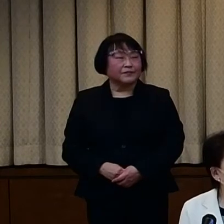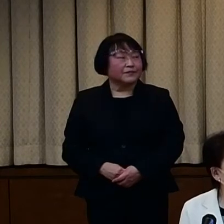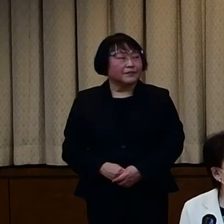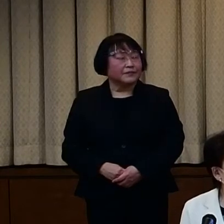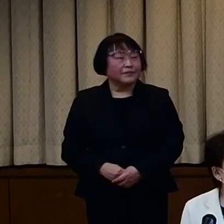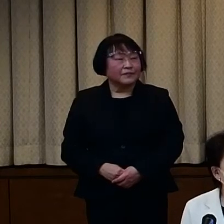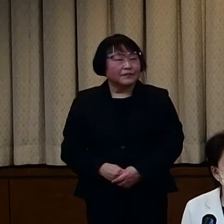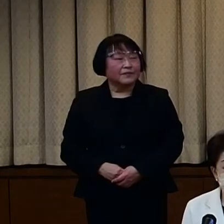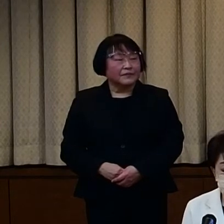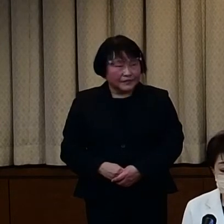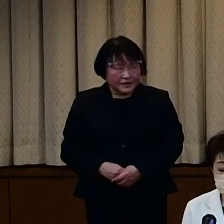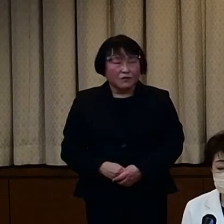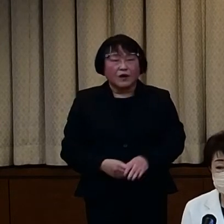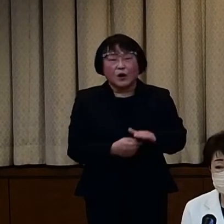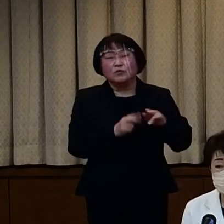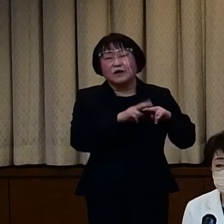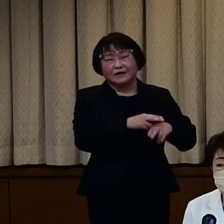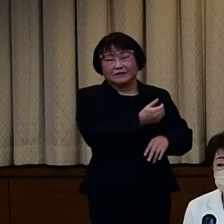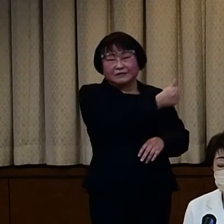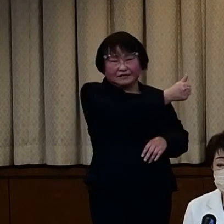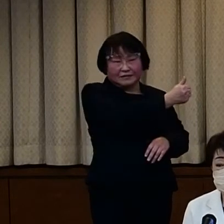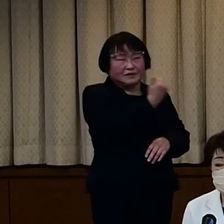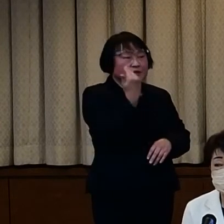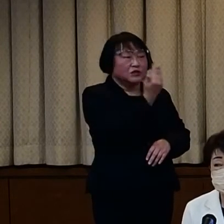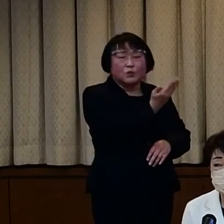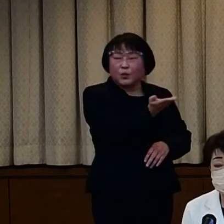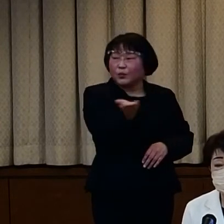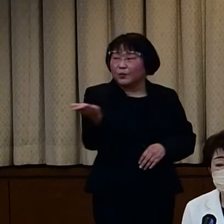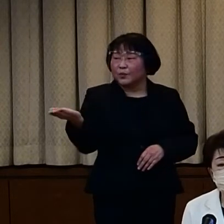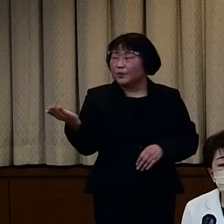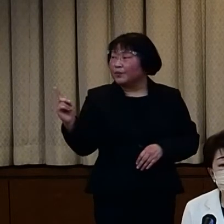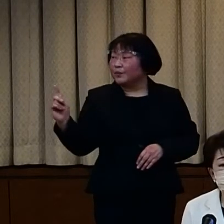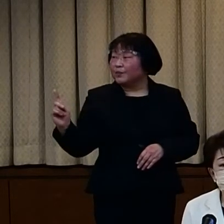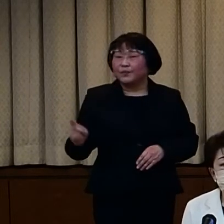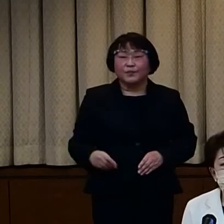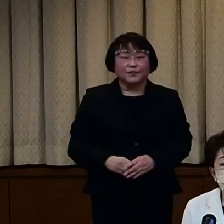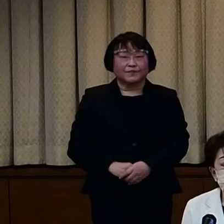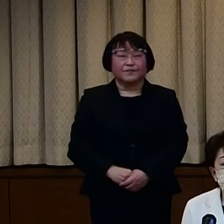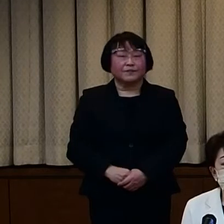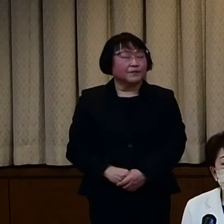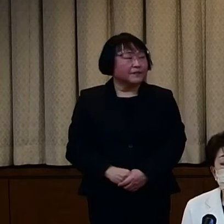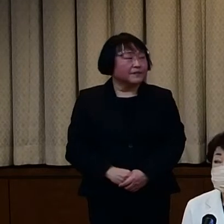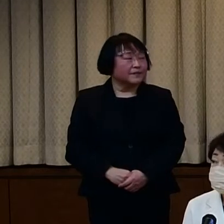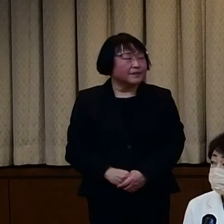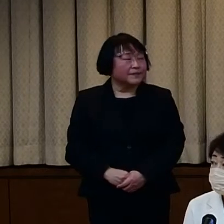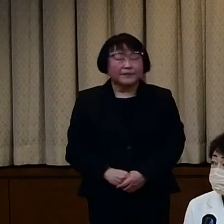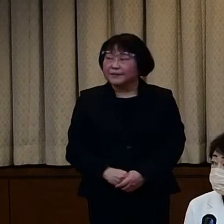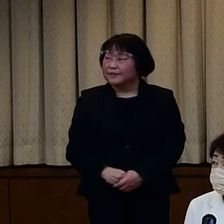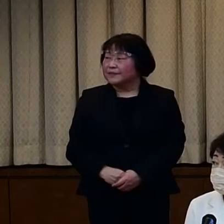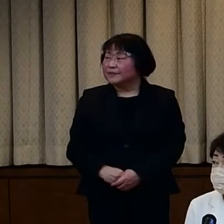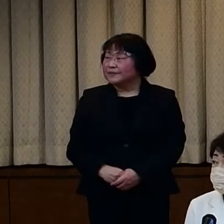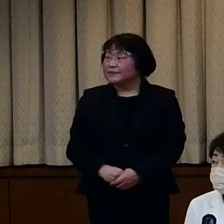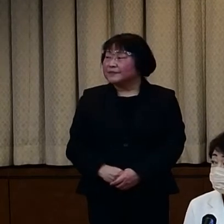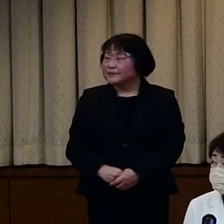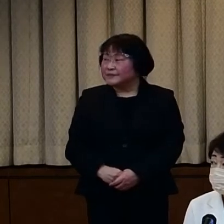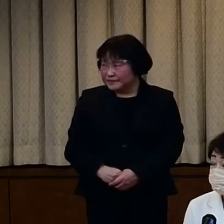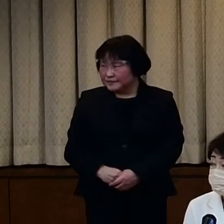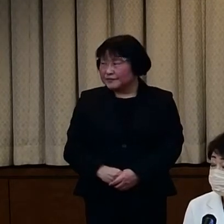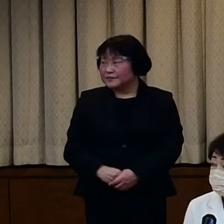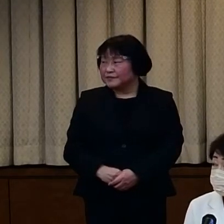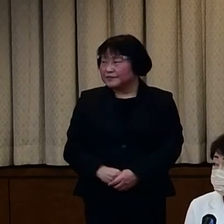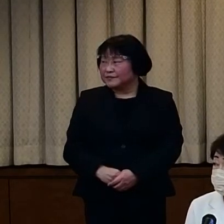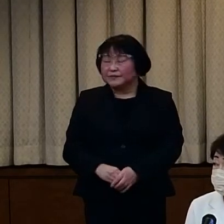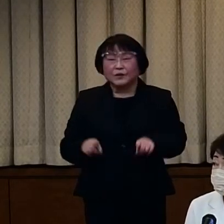よろしいですか。それでは次、村井知事に質問のある方、挙手をお願いします。 はい、あ、田中君、共同通信の奈良です。すみ